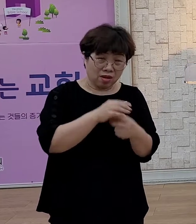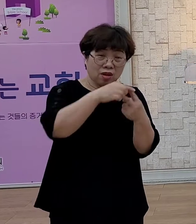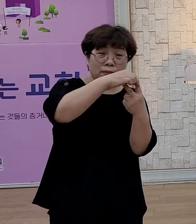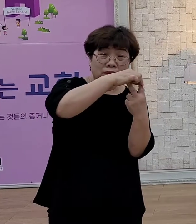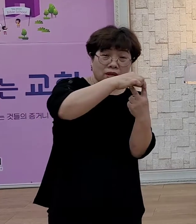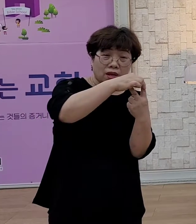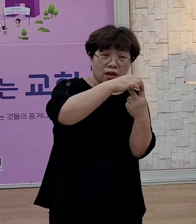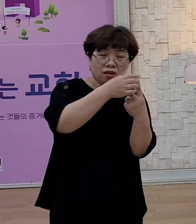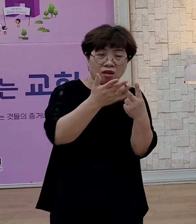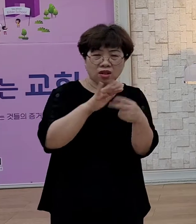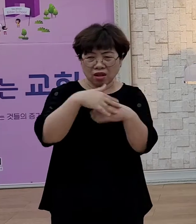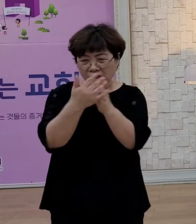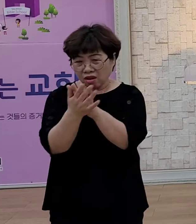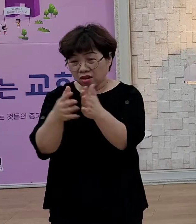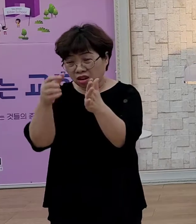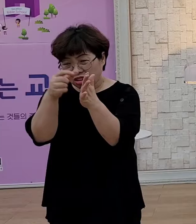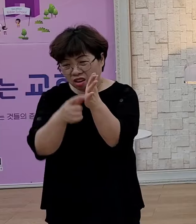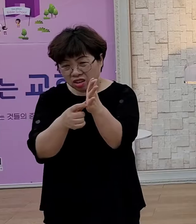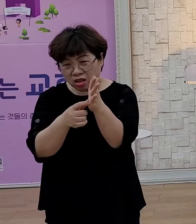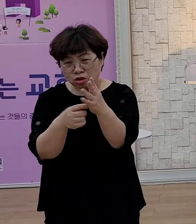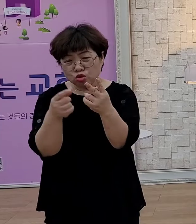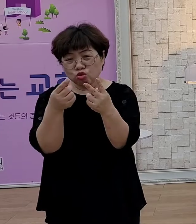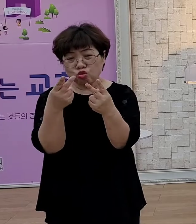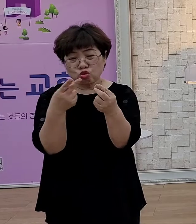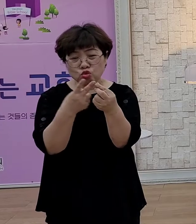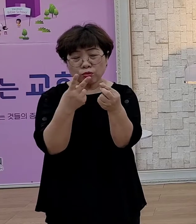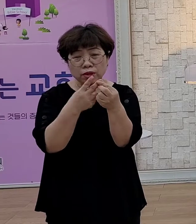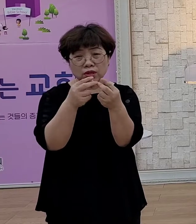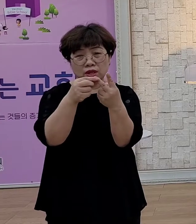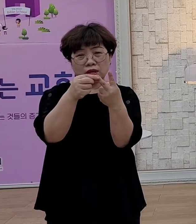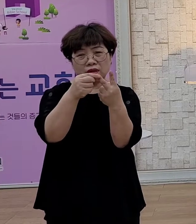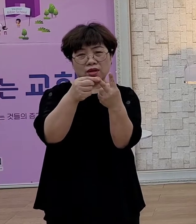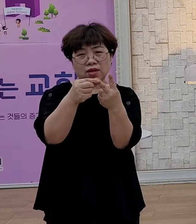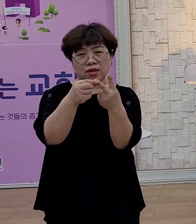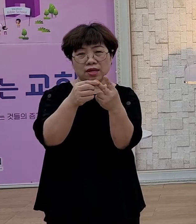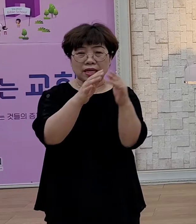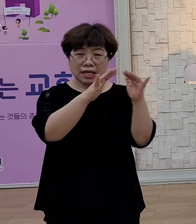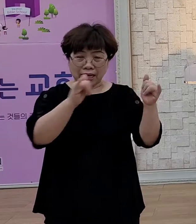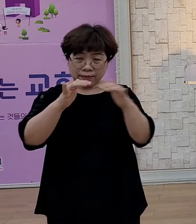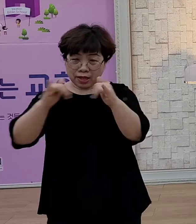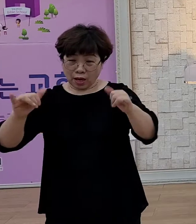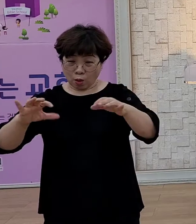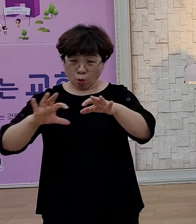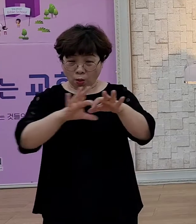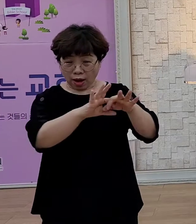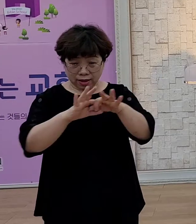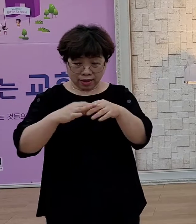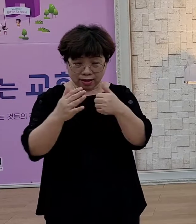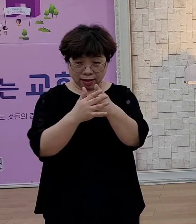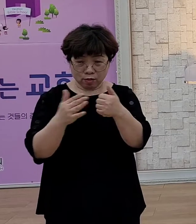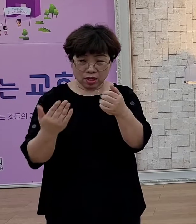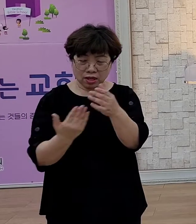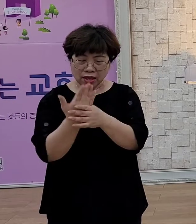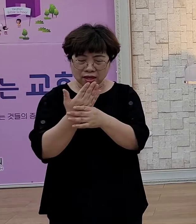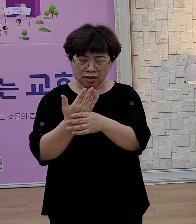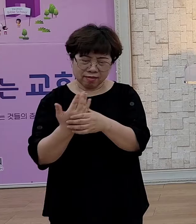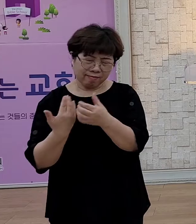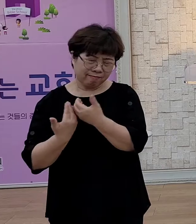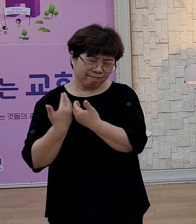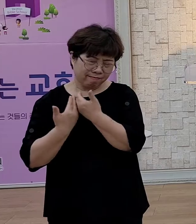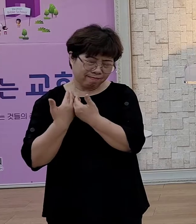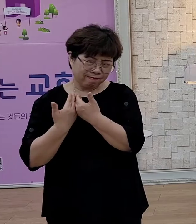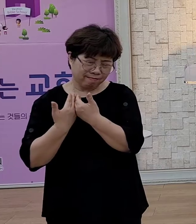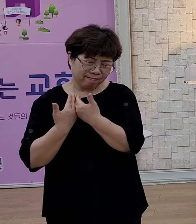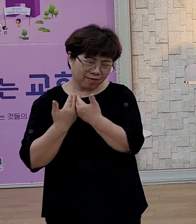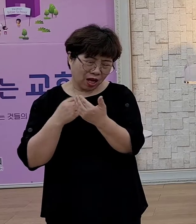두 번째 종류는 인간관계에서 말하는 생기는 모든 그 갈등과 고난에서도